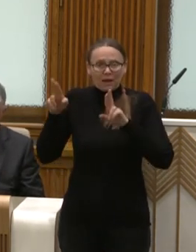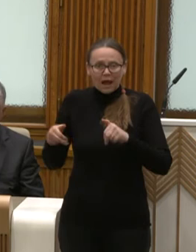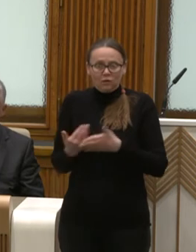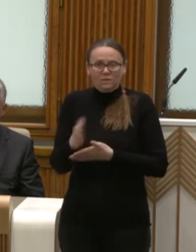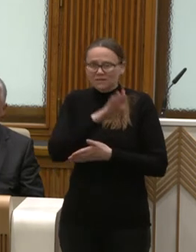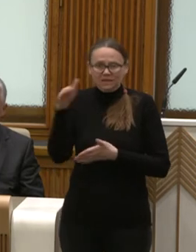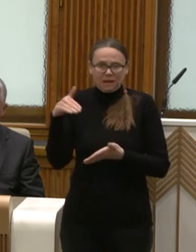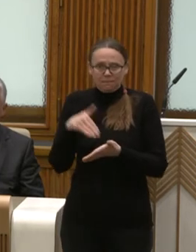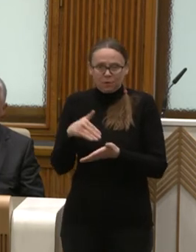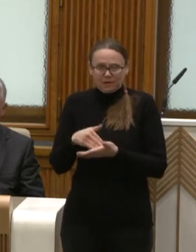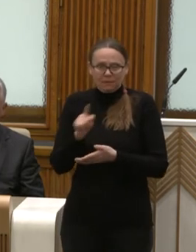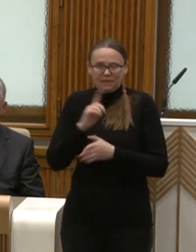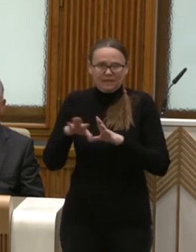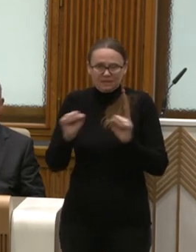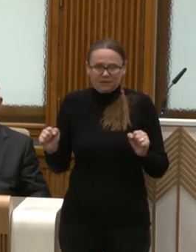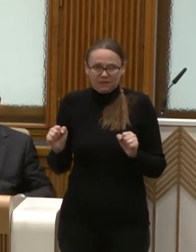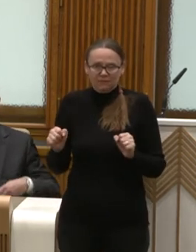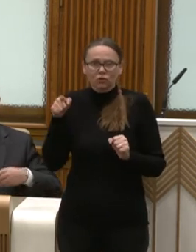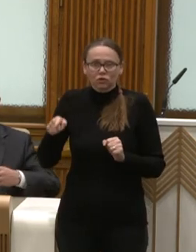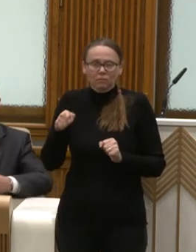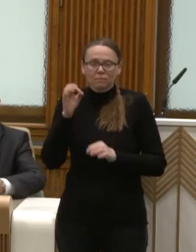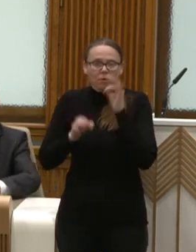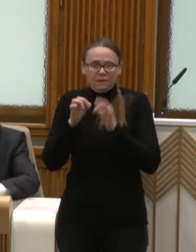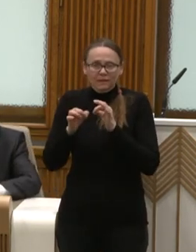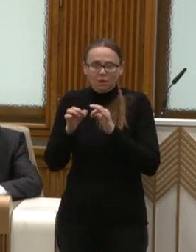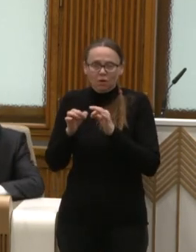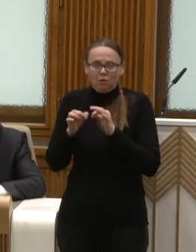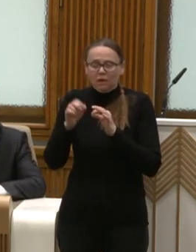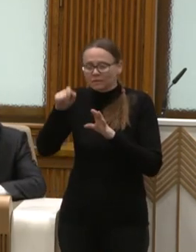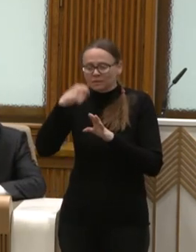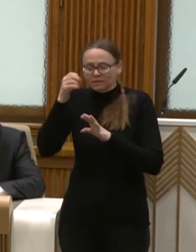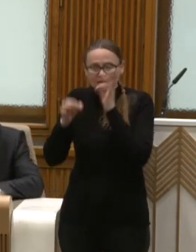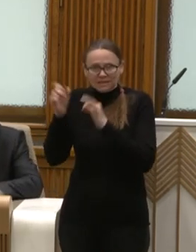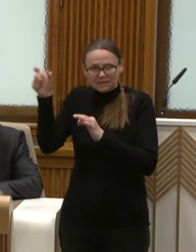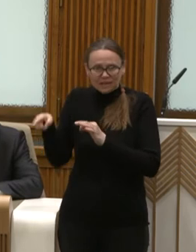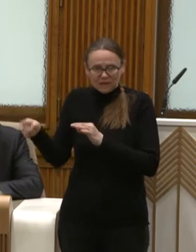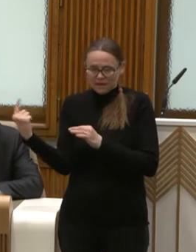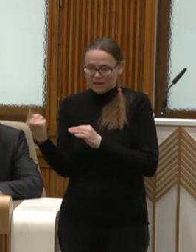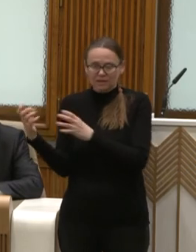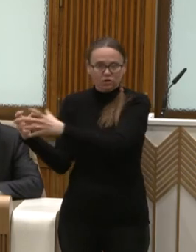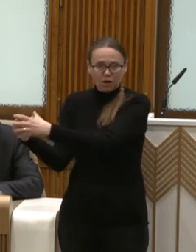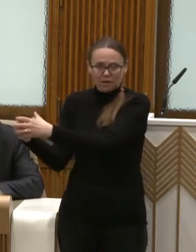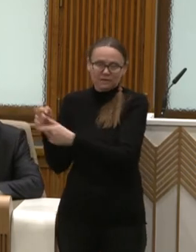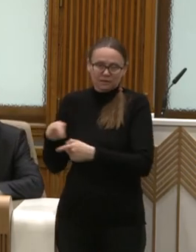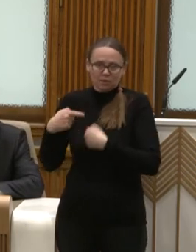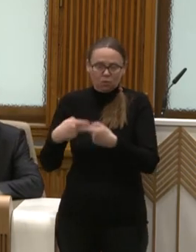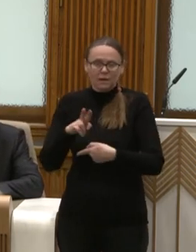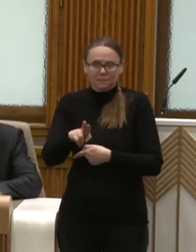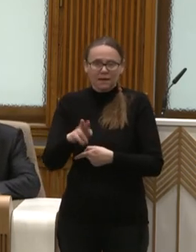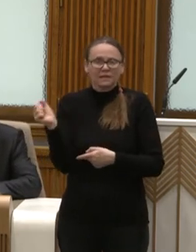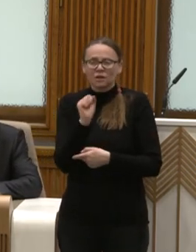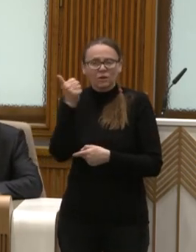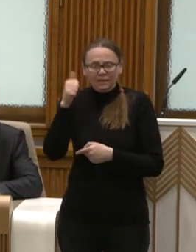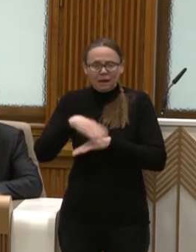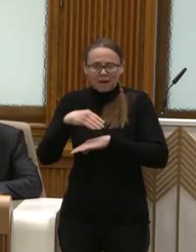seveda ni izvedljivo, ker bi to pomenilo testiranje, izolacijo in tako naprej. Zato je edina praktično